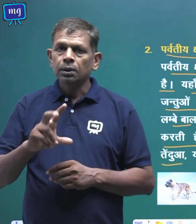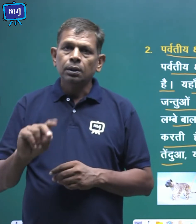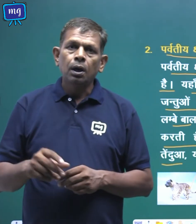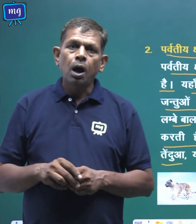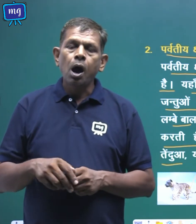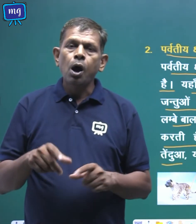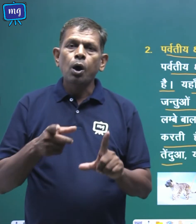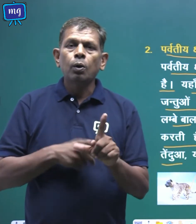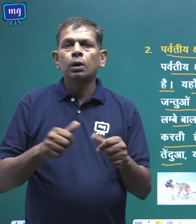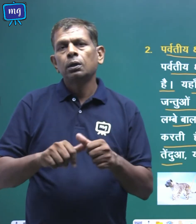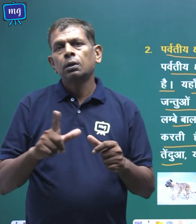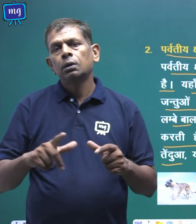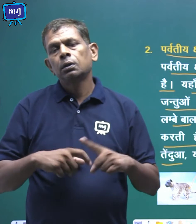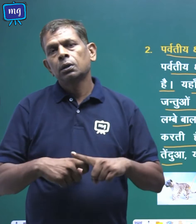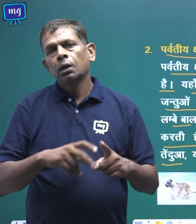याक आदि।